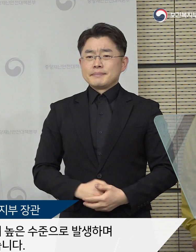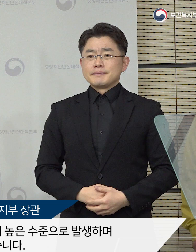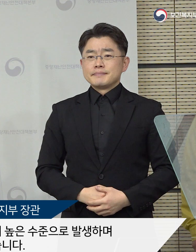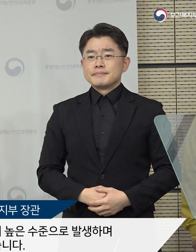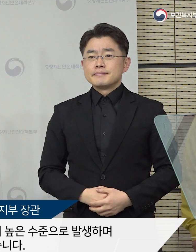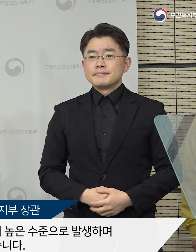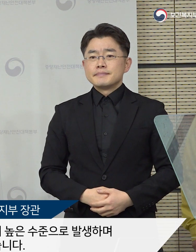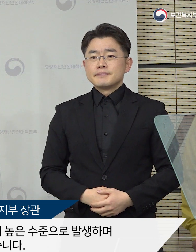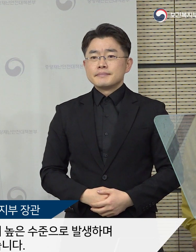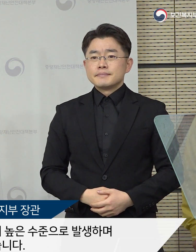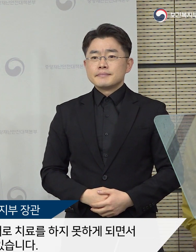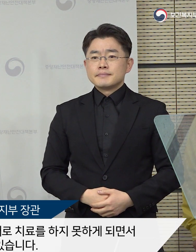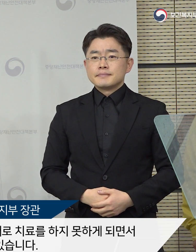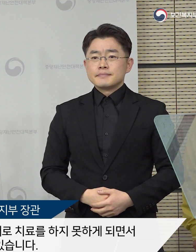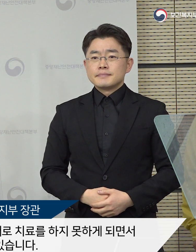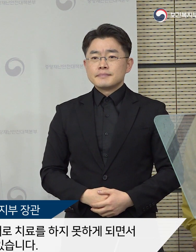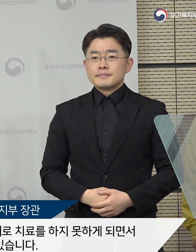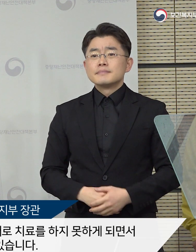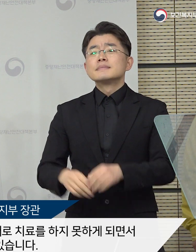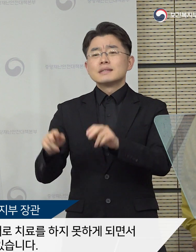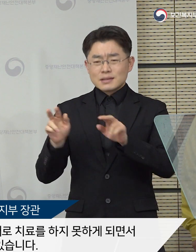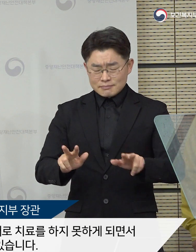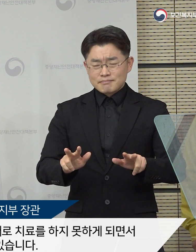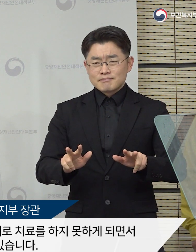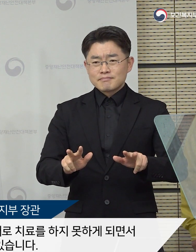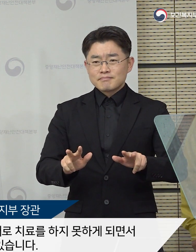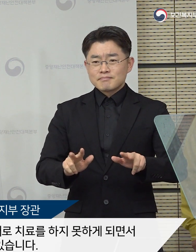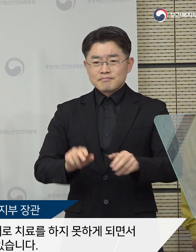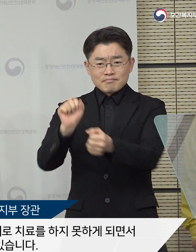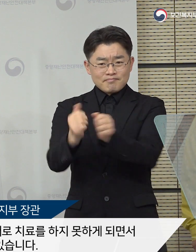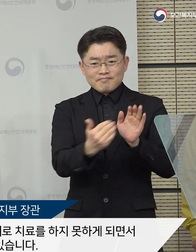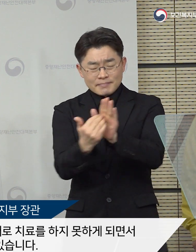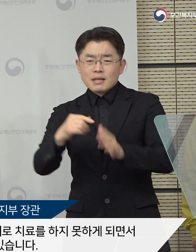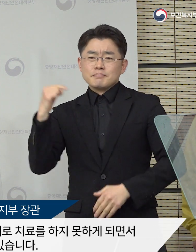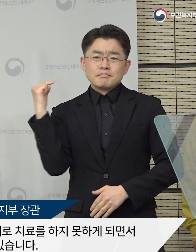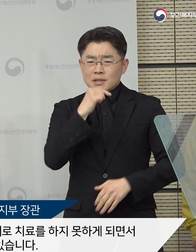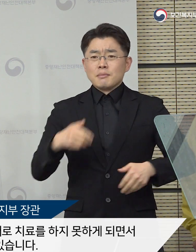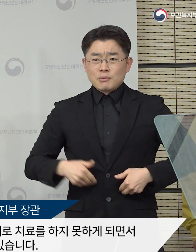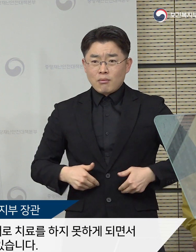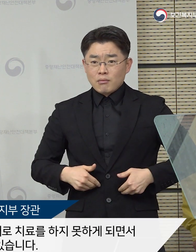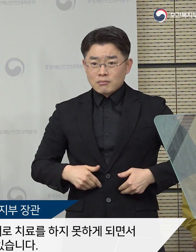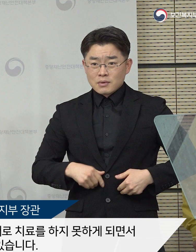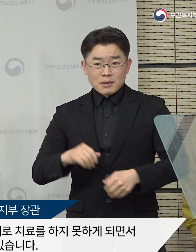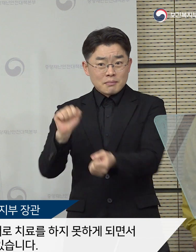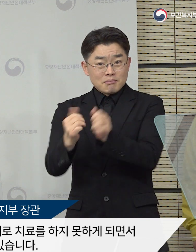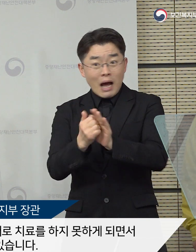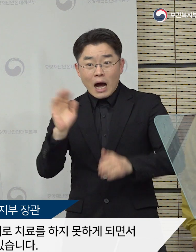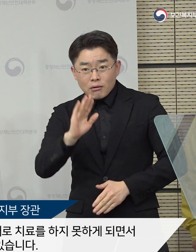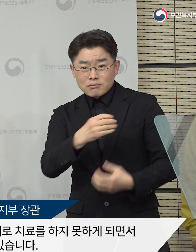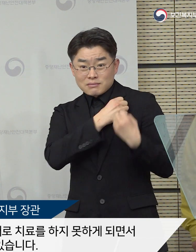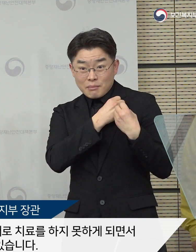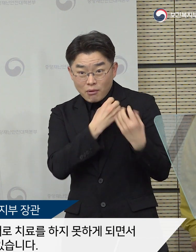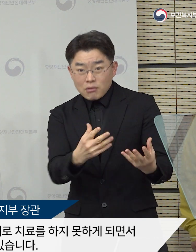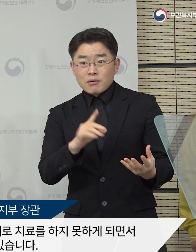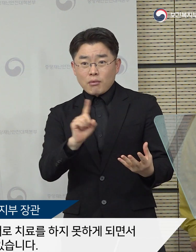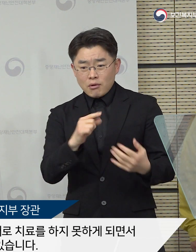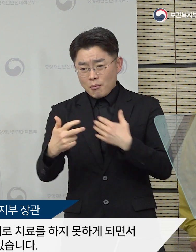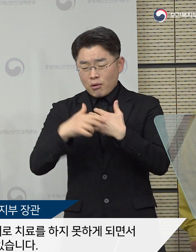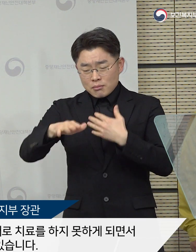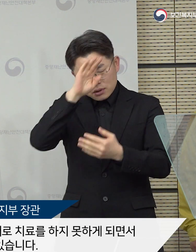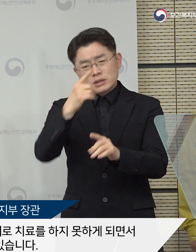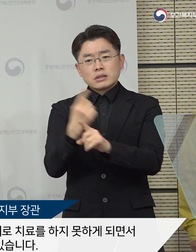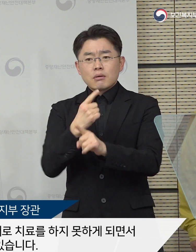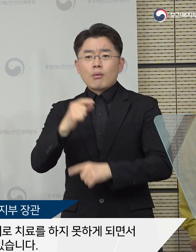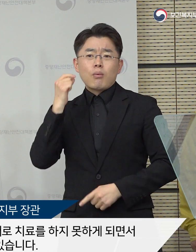있습니다. 지금 방역을 강화하지 않으면 의료체계가 제대로 치료를 하지